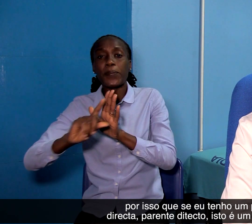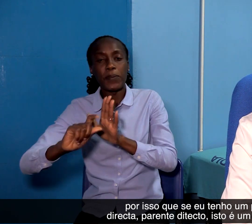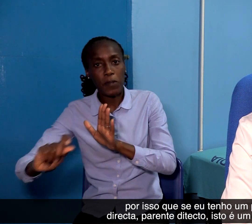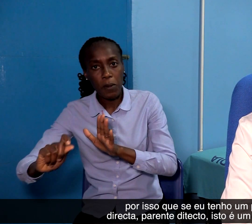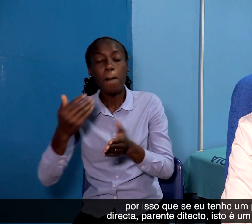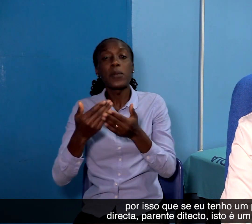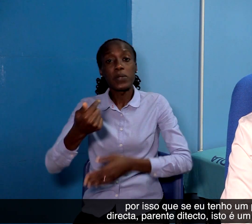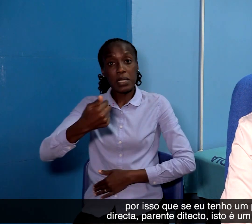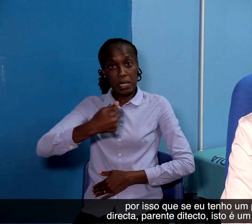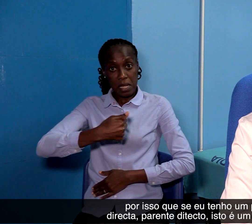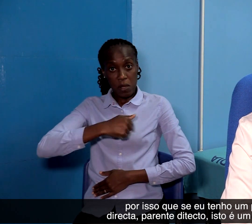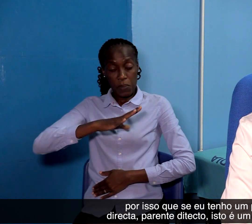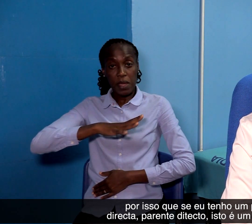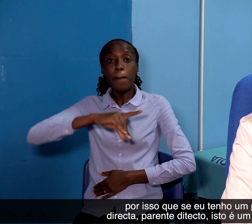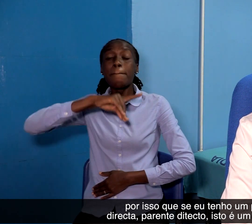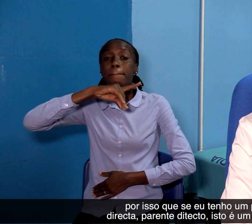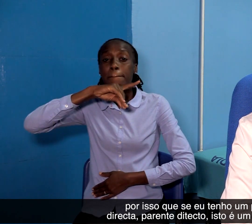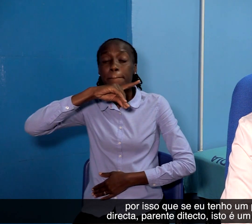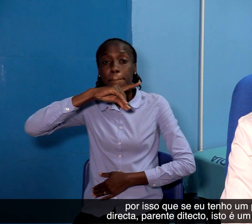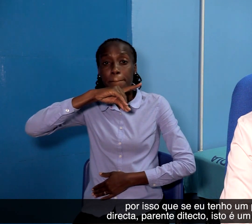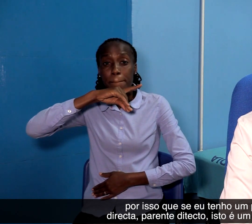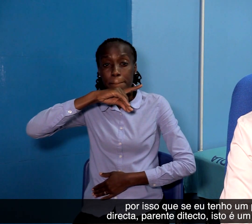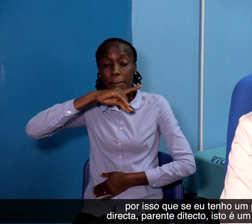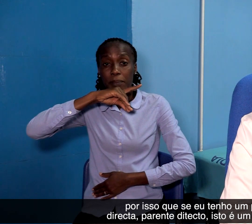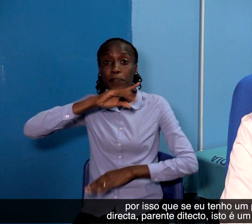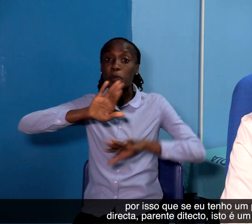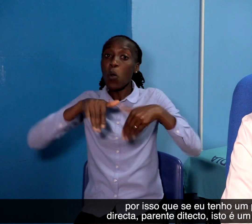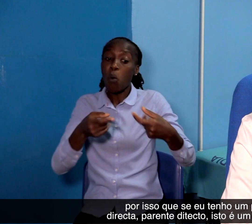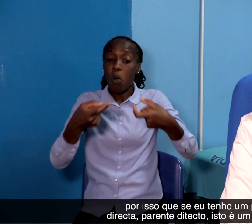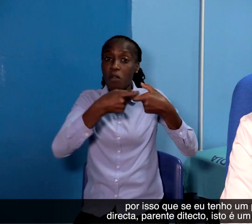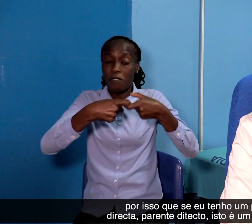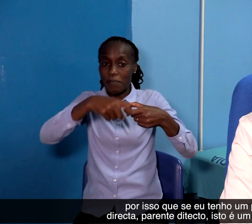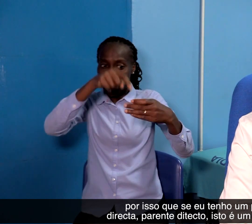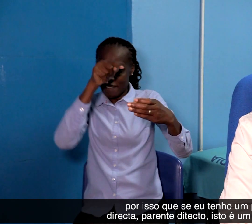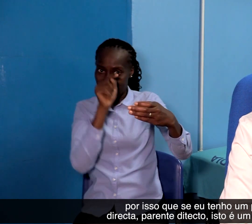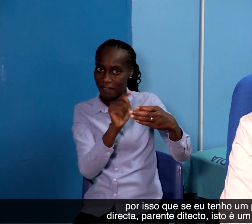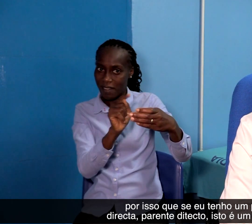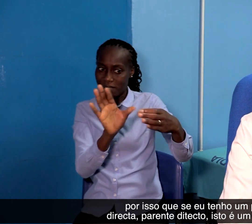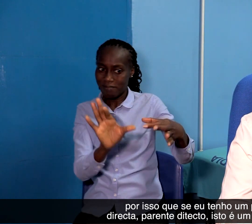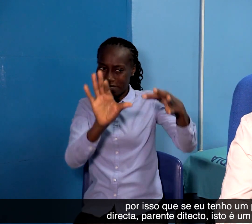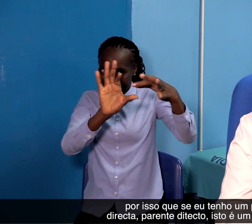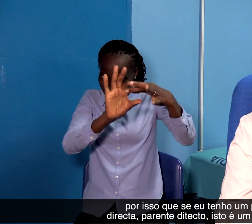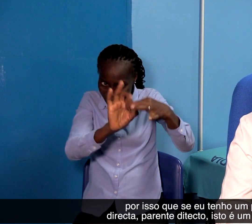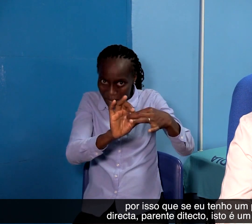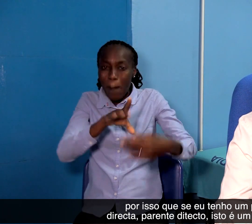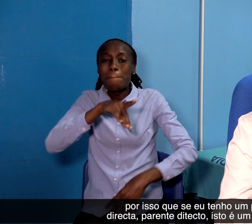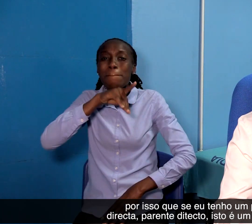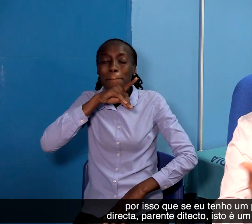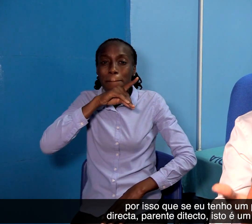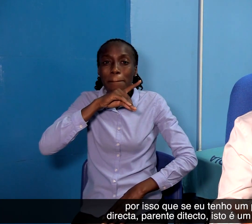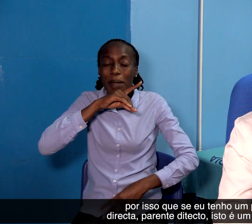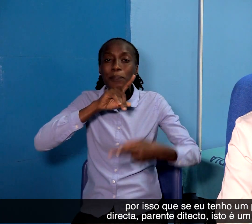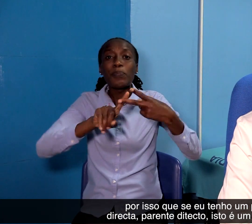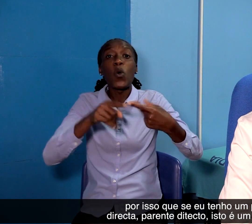eu tenho um pai, ou melhor, família direta, parentes diretos, pais